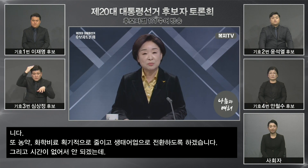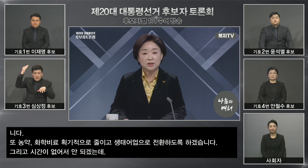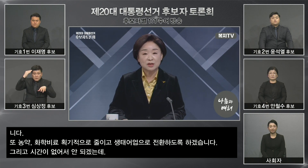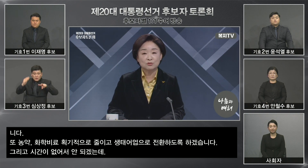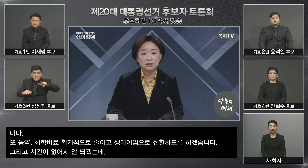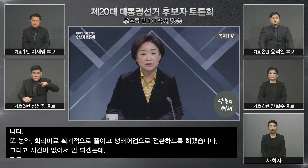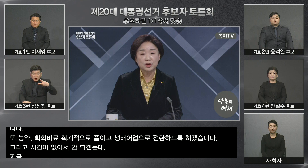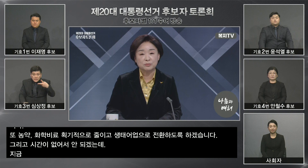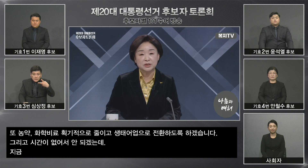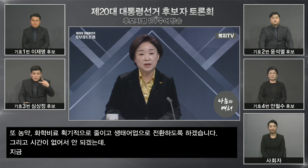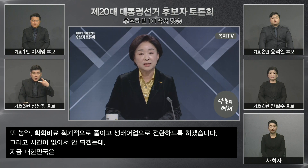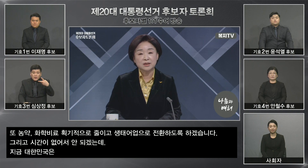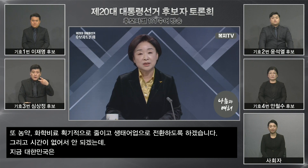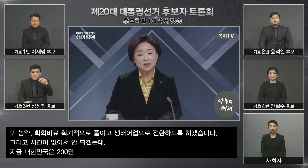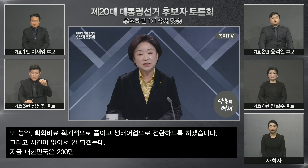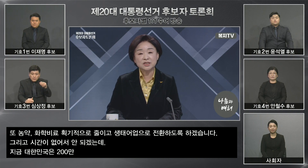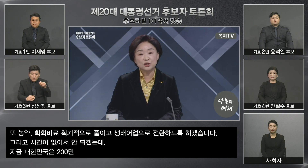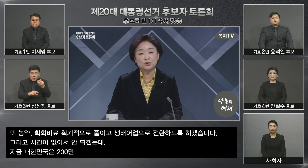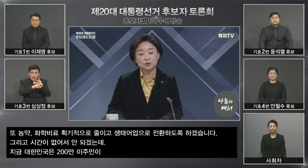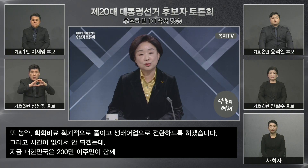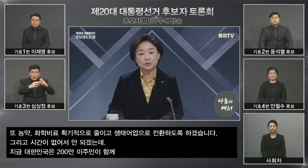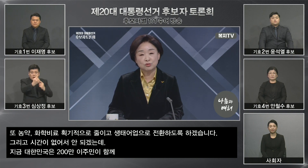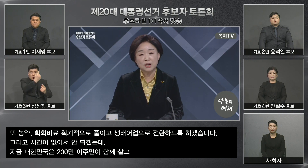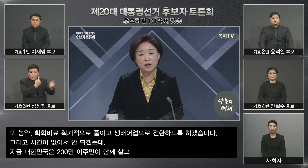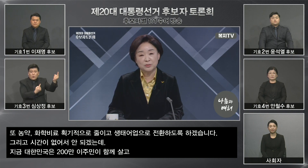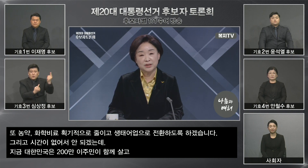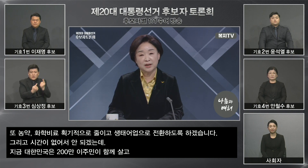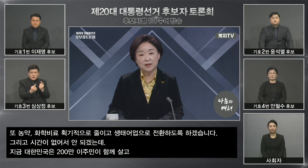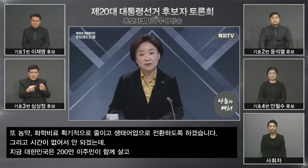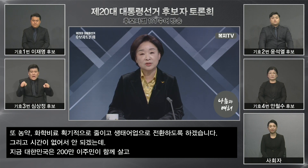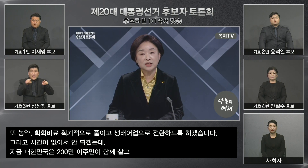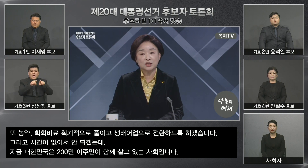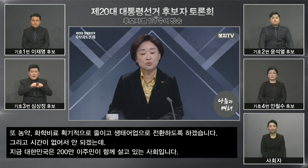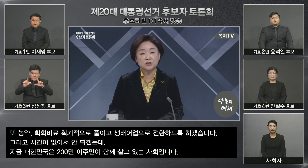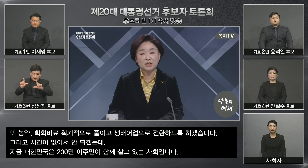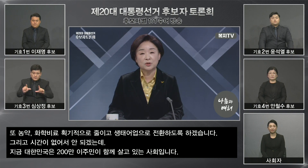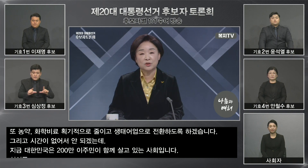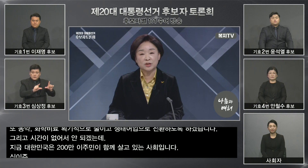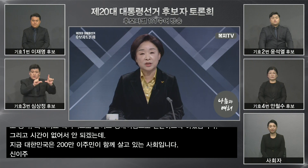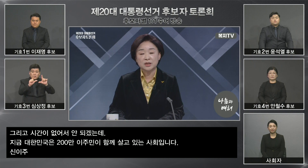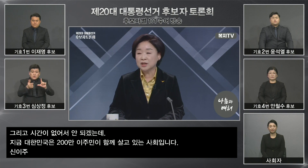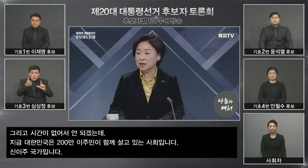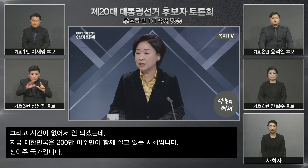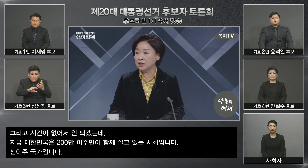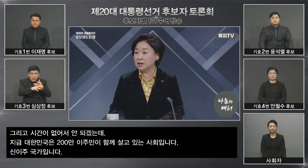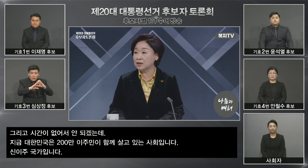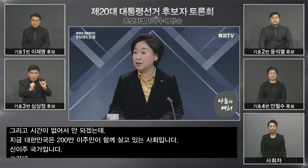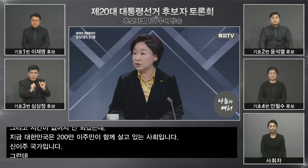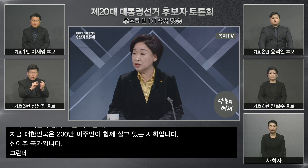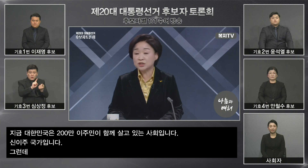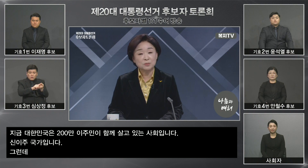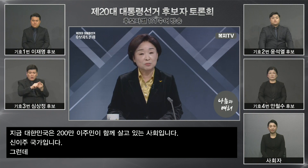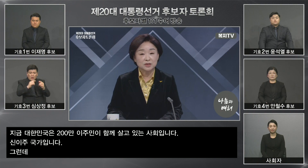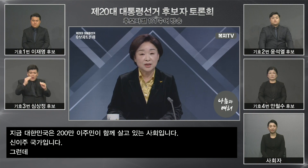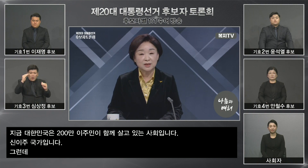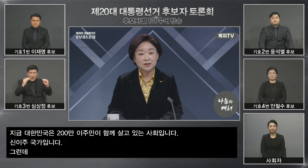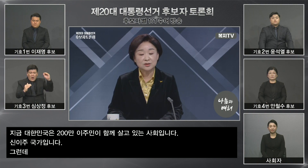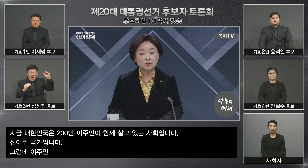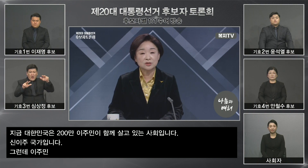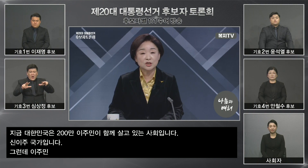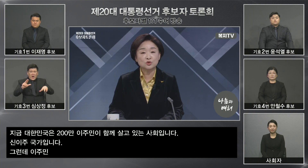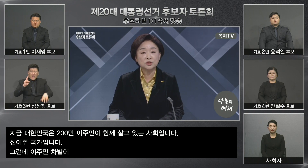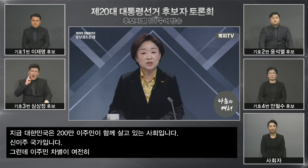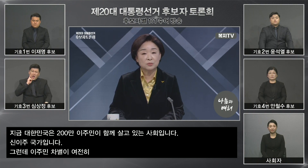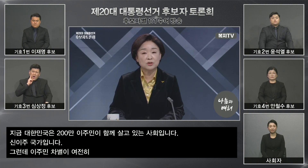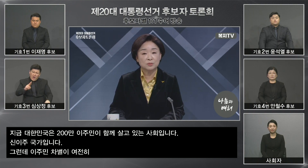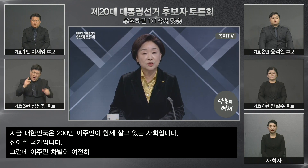이주민이 함께 살고 있는 사회입니다. 신이주 국가입니다. 그런데 이주민 차별이 여전히 심합니다.